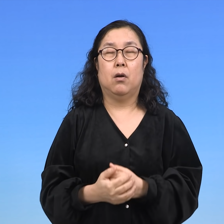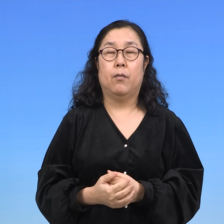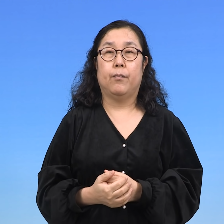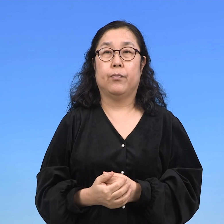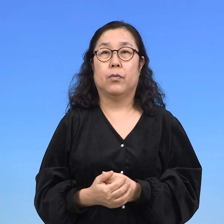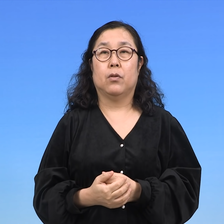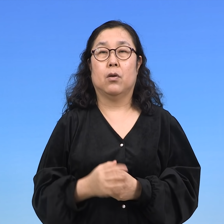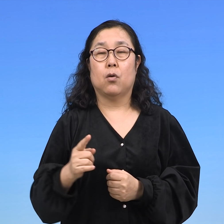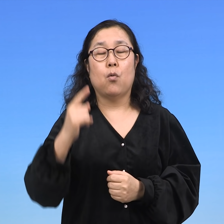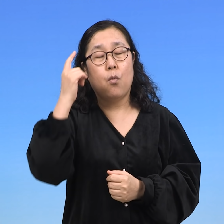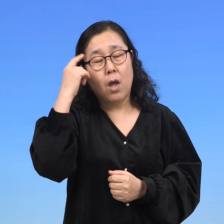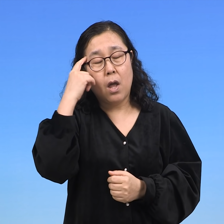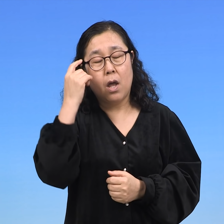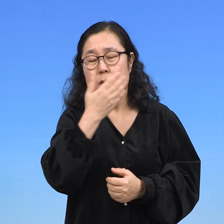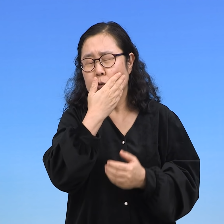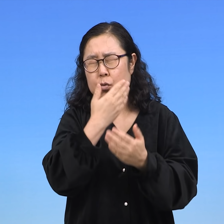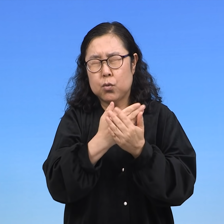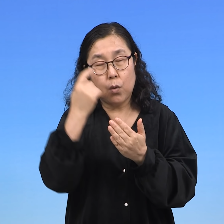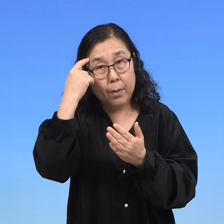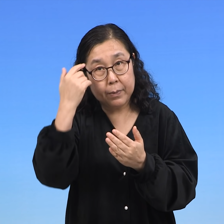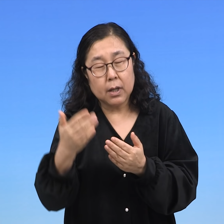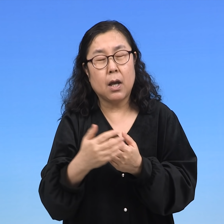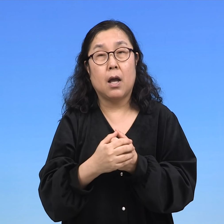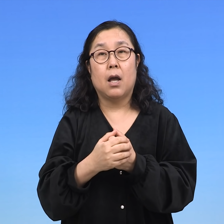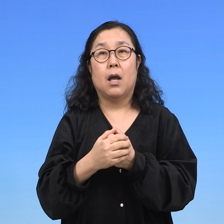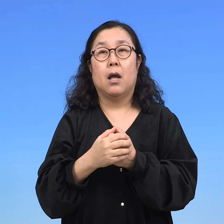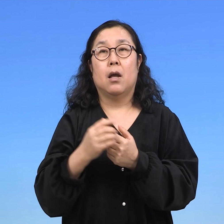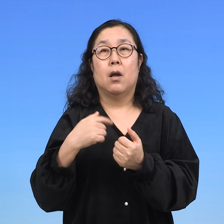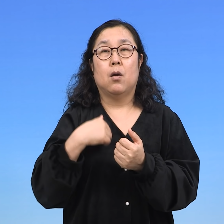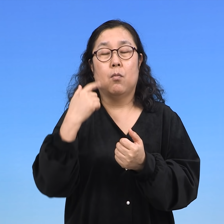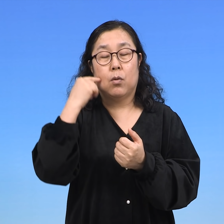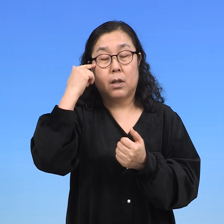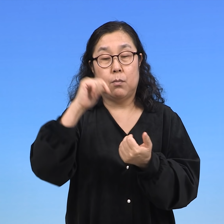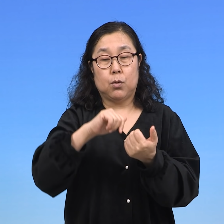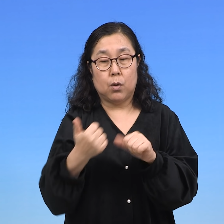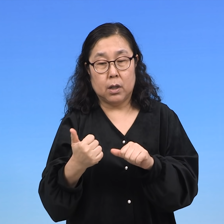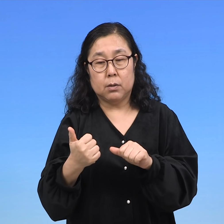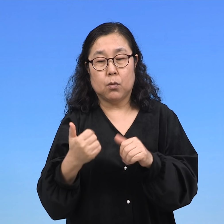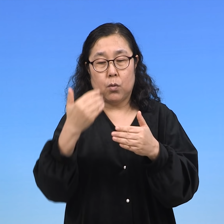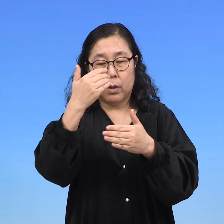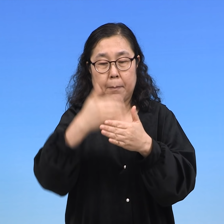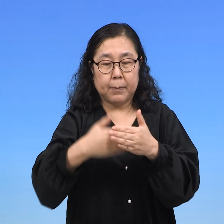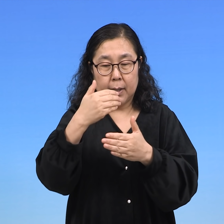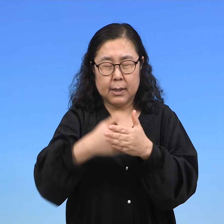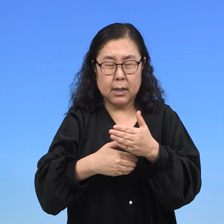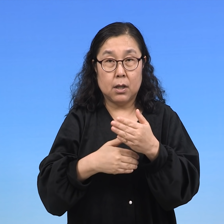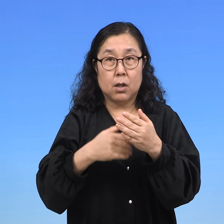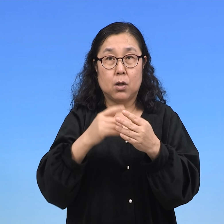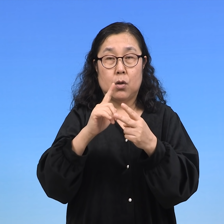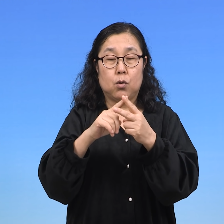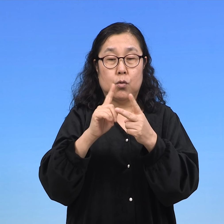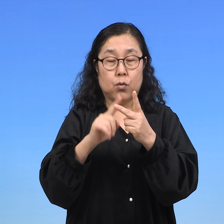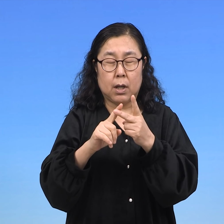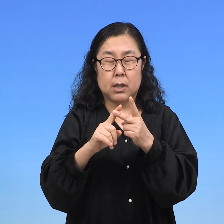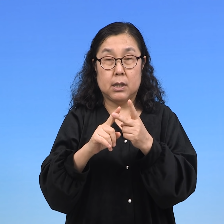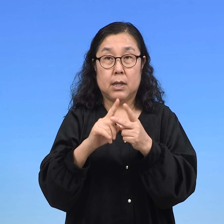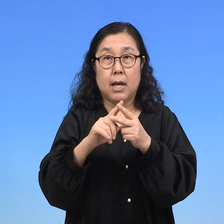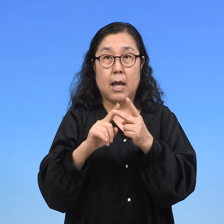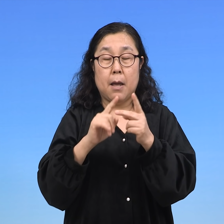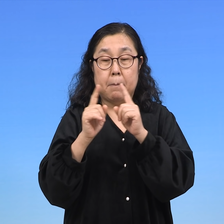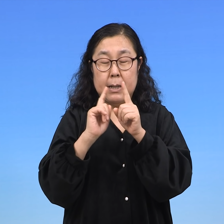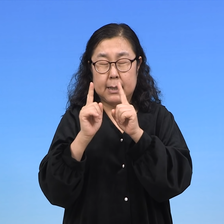아십니까? 이 목사님 돌아가시면서 남기신 그 두 마디 말이 아마 저에게 오랜